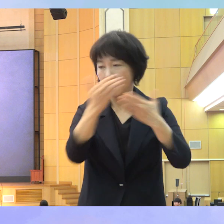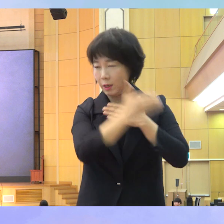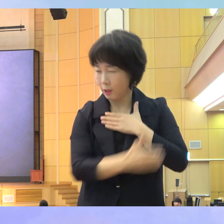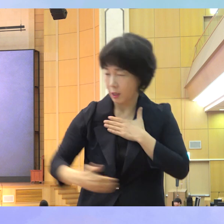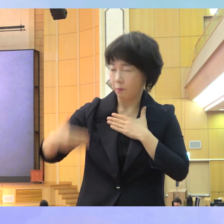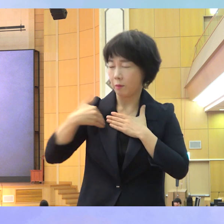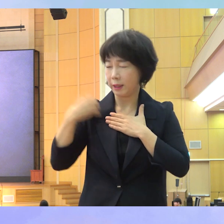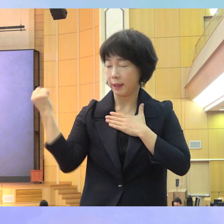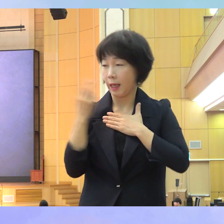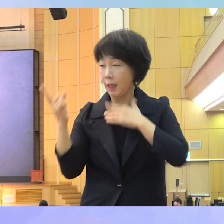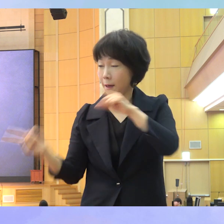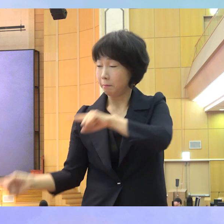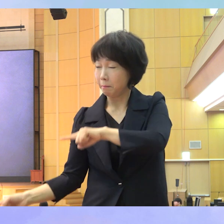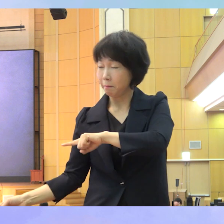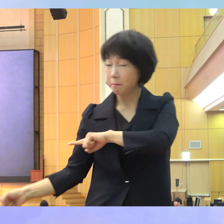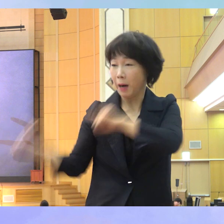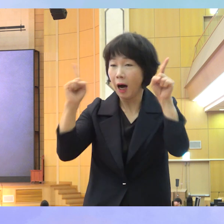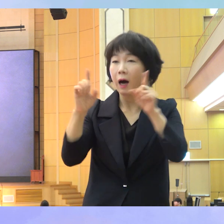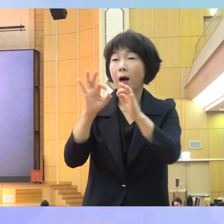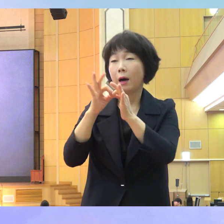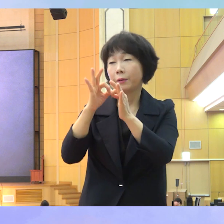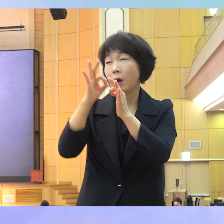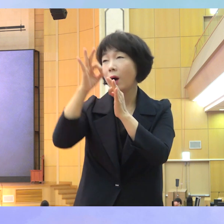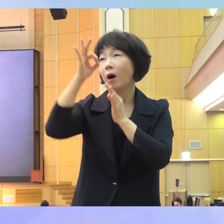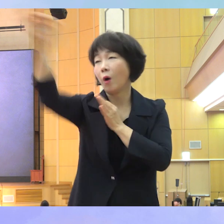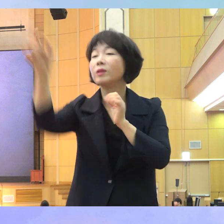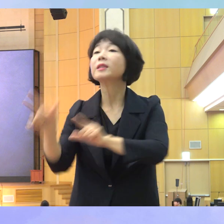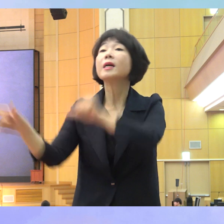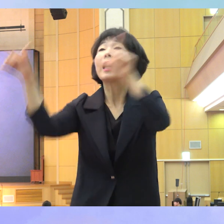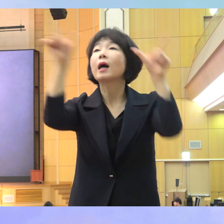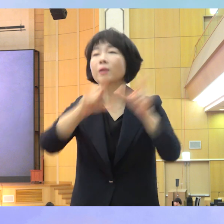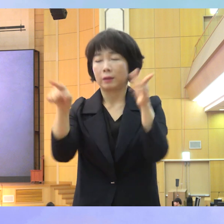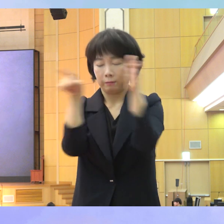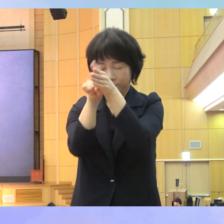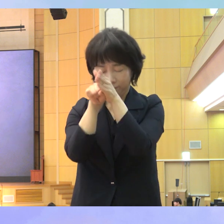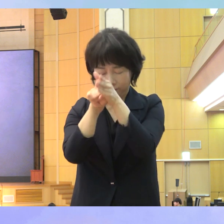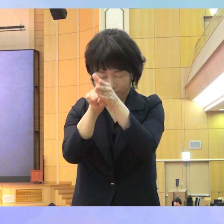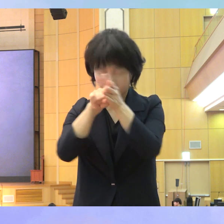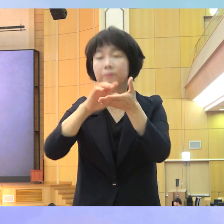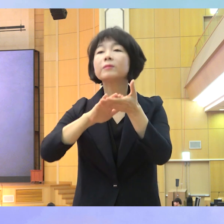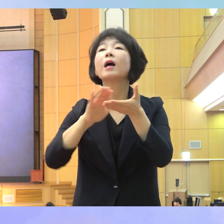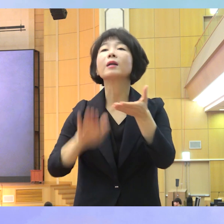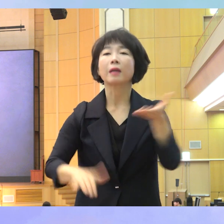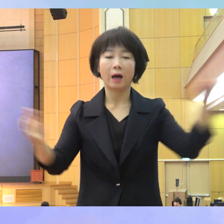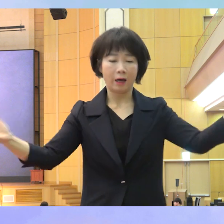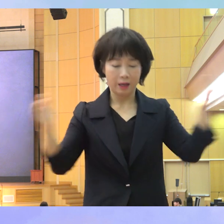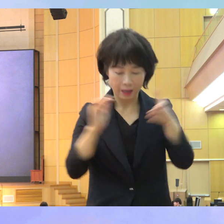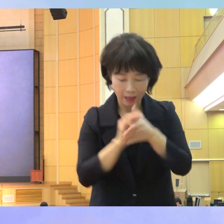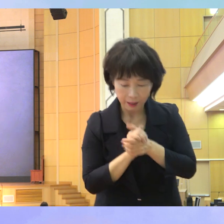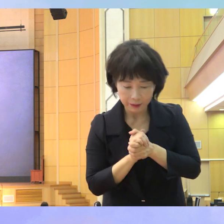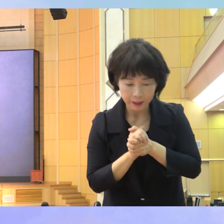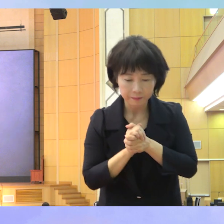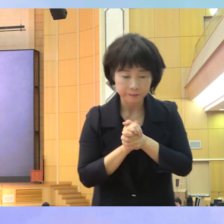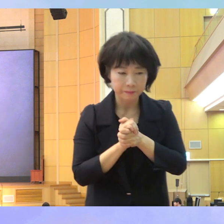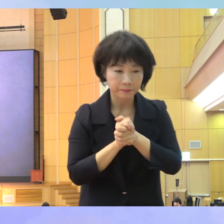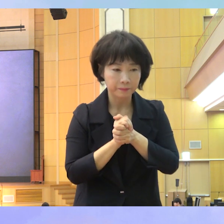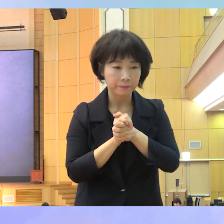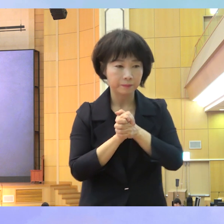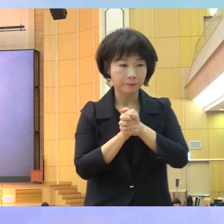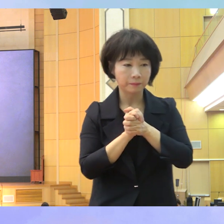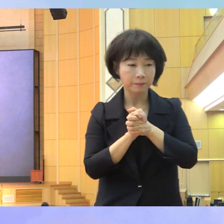주시는 것과 몸이 다시 사는 것과 영원히 사는 것을 믿사옵나이다.